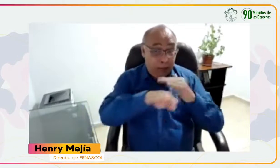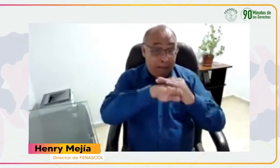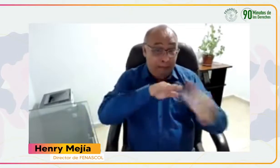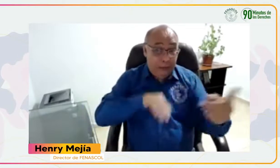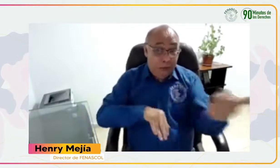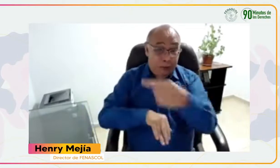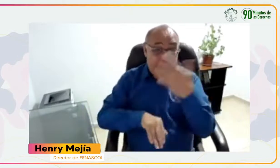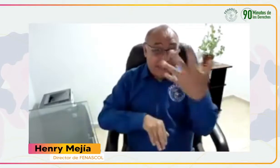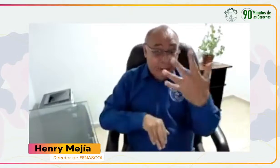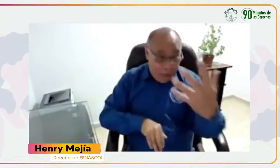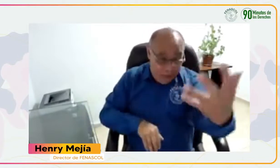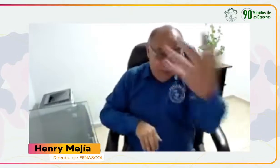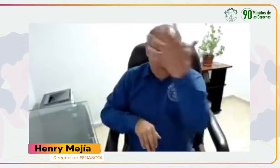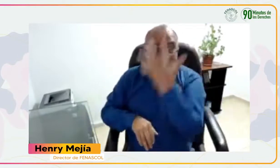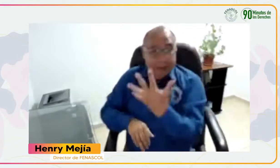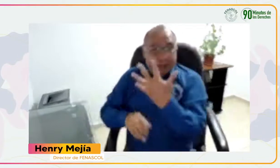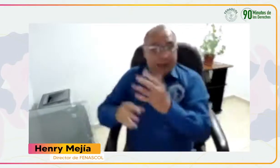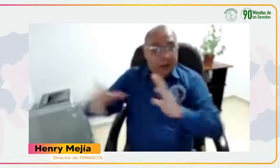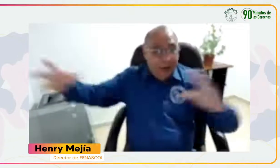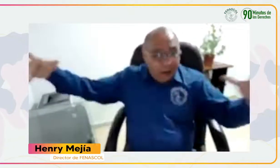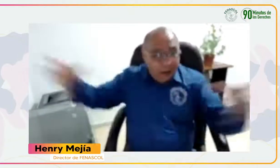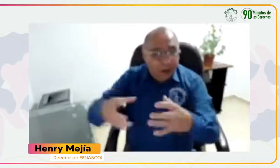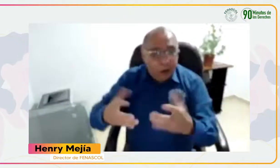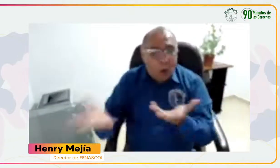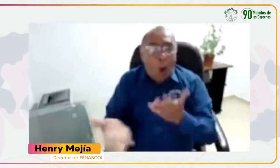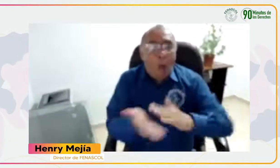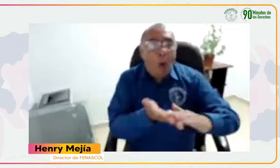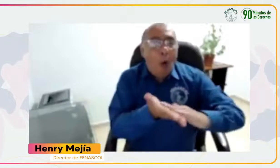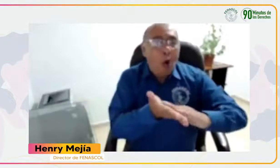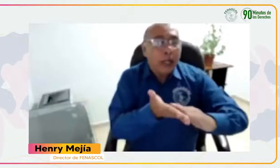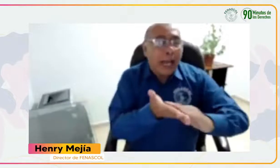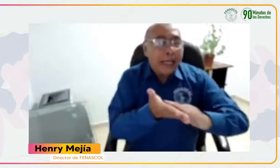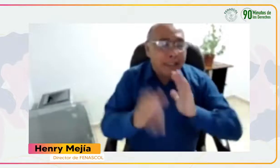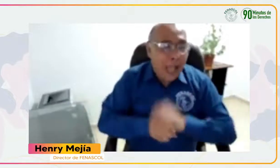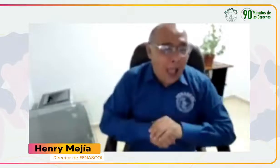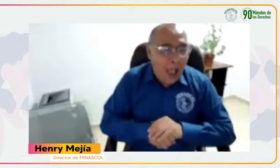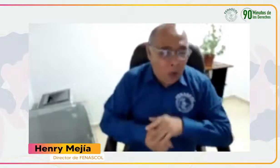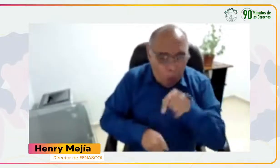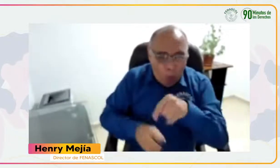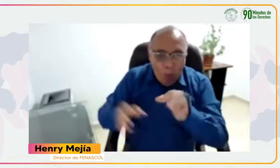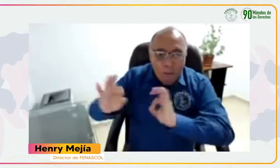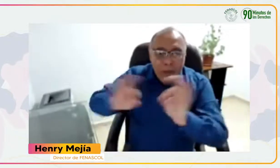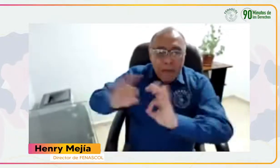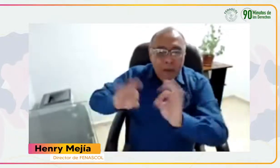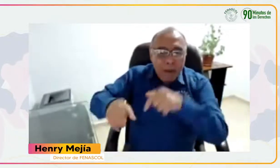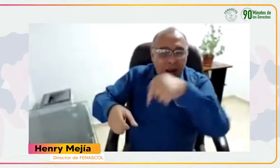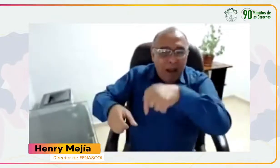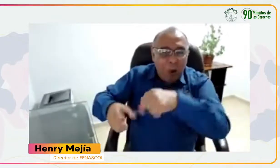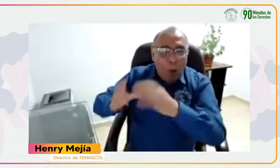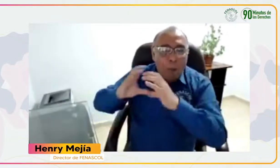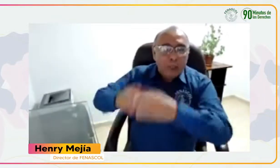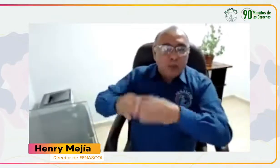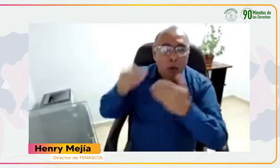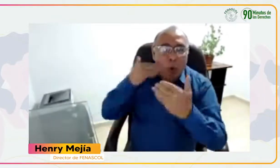debate, yo las invito a ustedes cinco para que se sumen a esta comisión, para que también